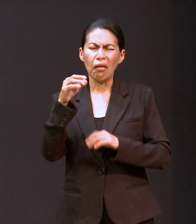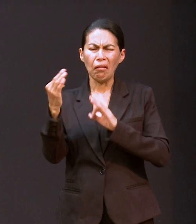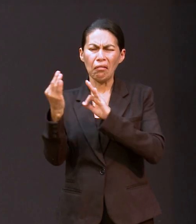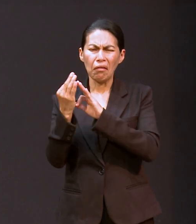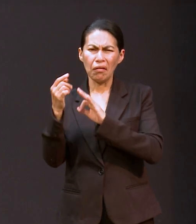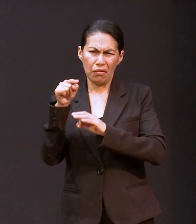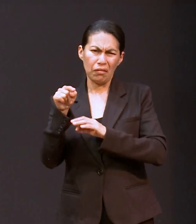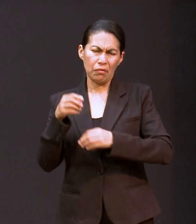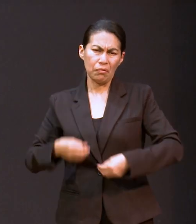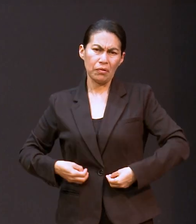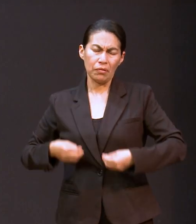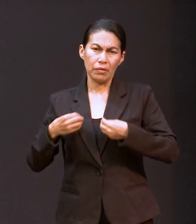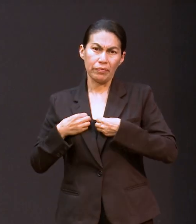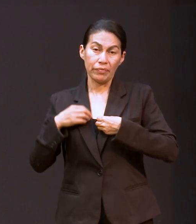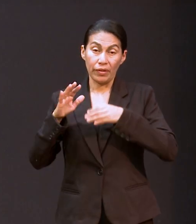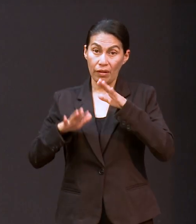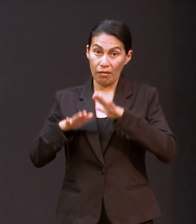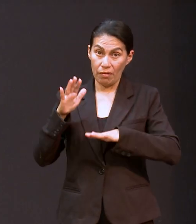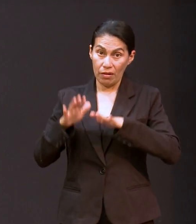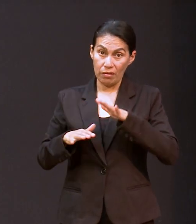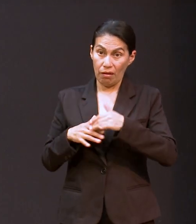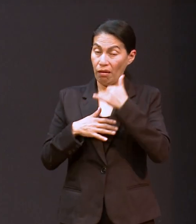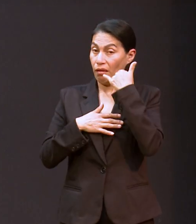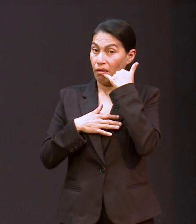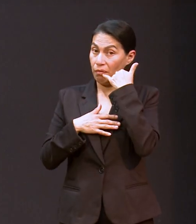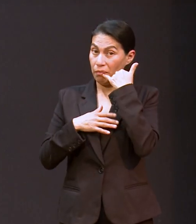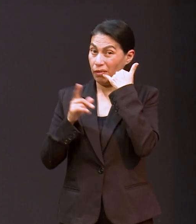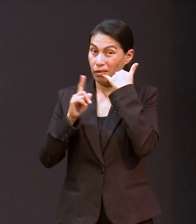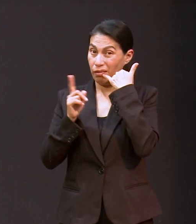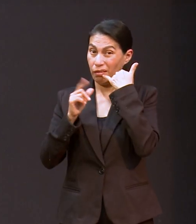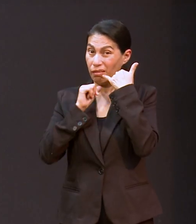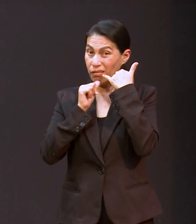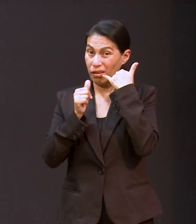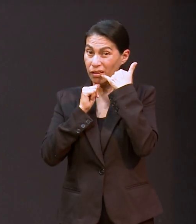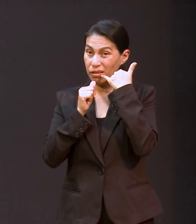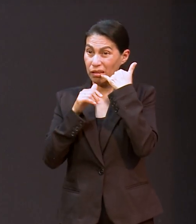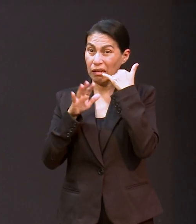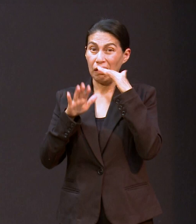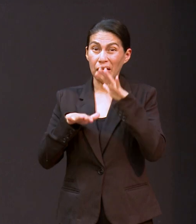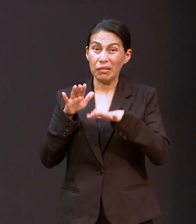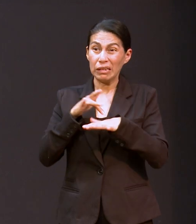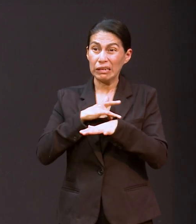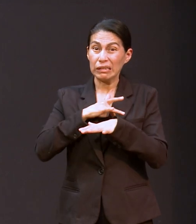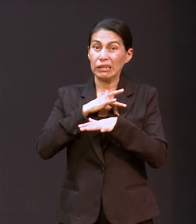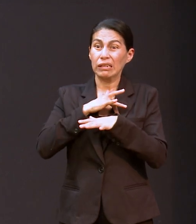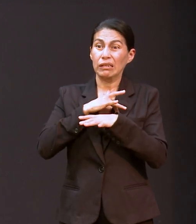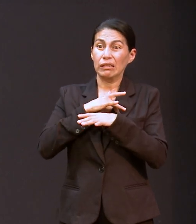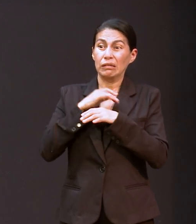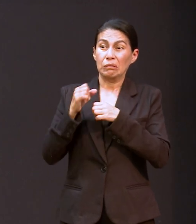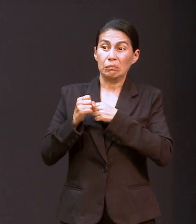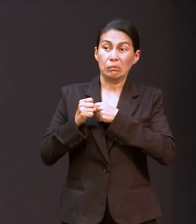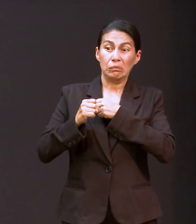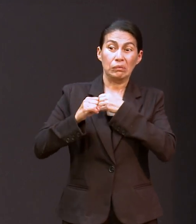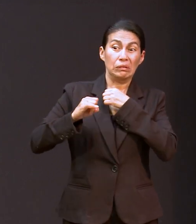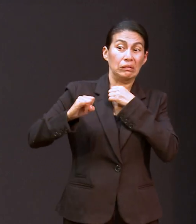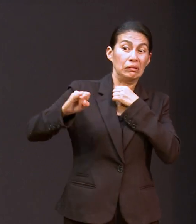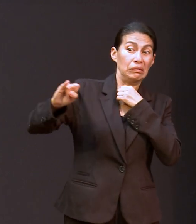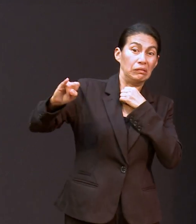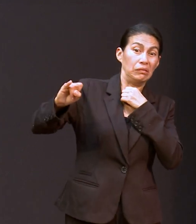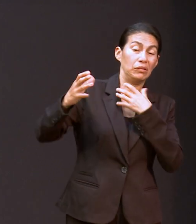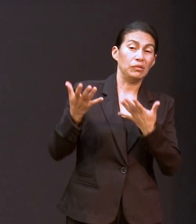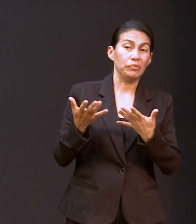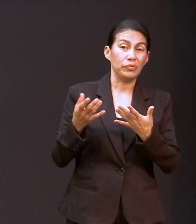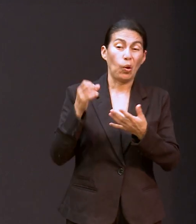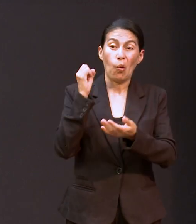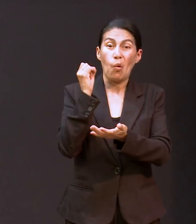y muchas veces ella no llama algunas veces no toma la oportunidad de llamar y uno se siente alejado no se siente